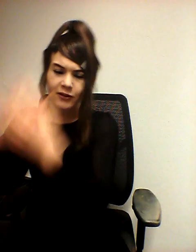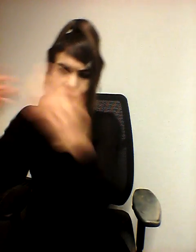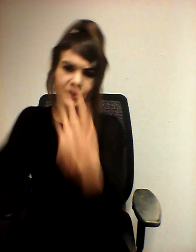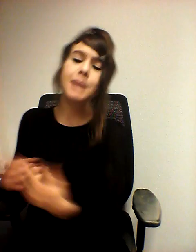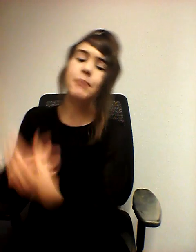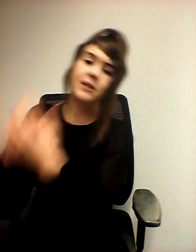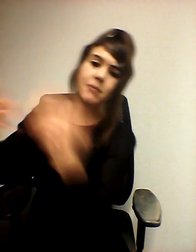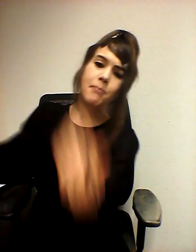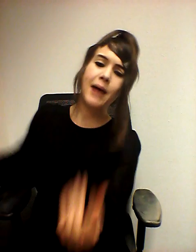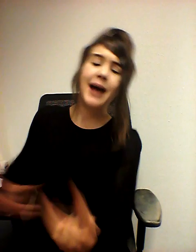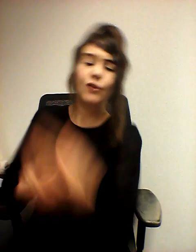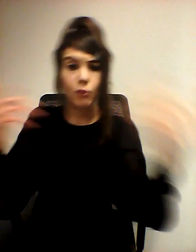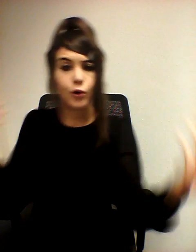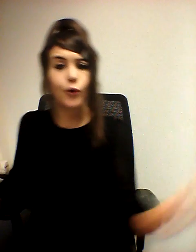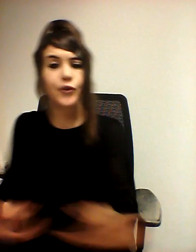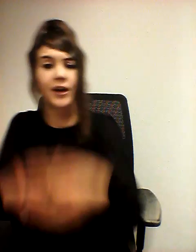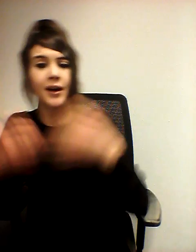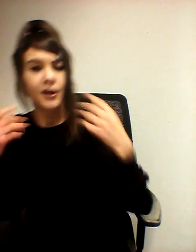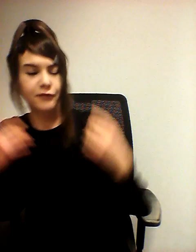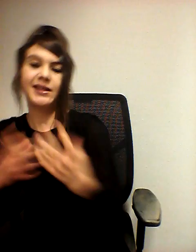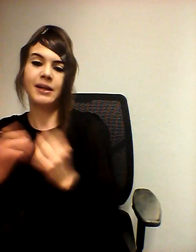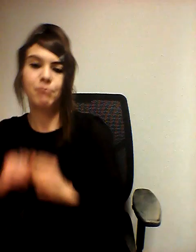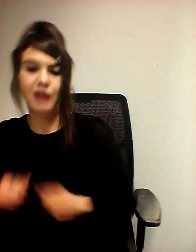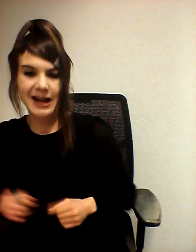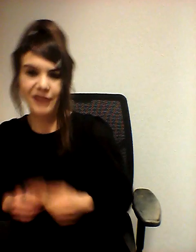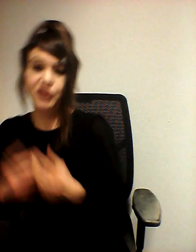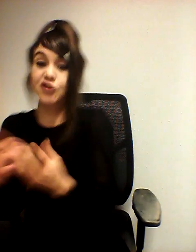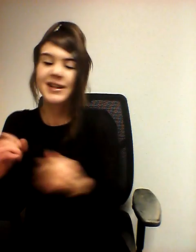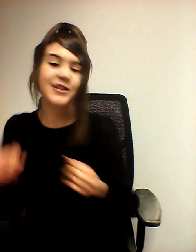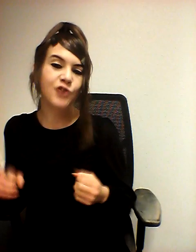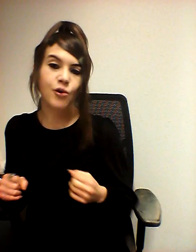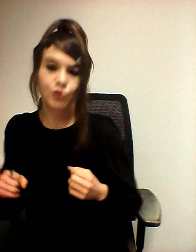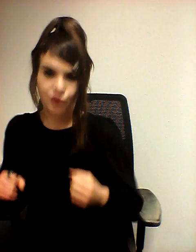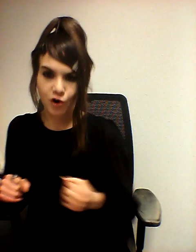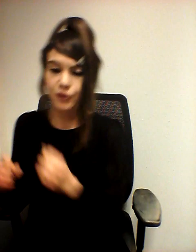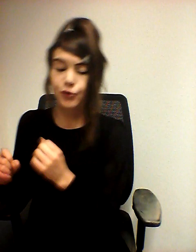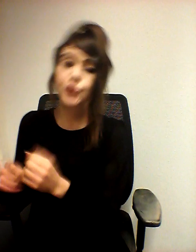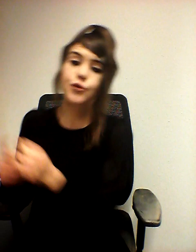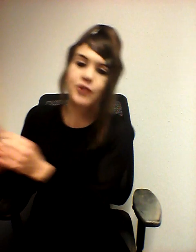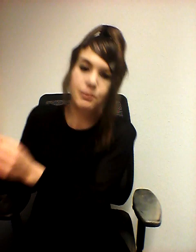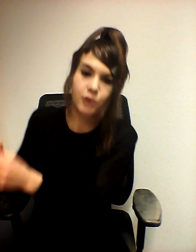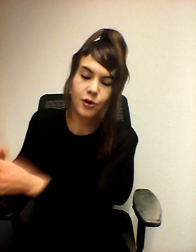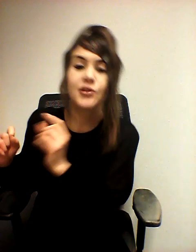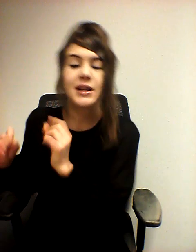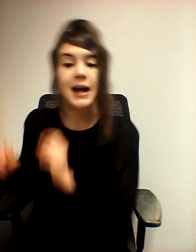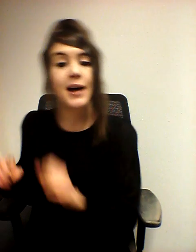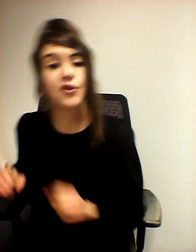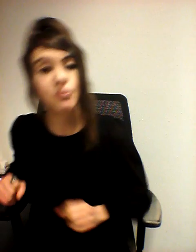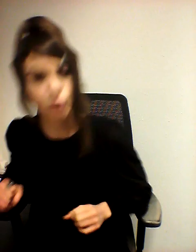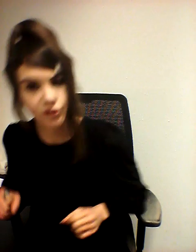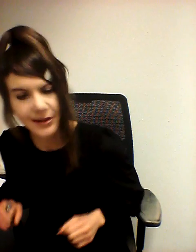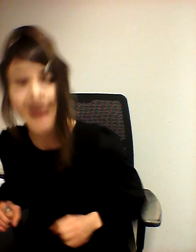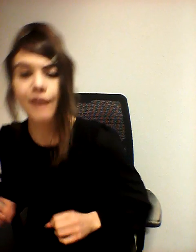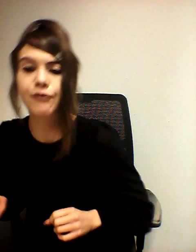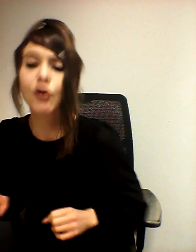met een lipidemembraan omhulde verteerblaasjes, lysosomen. Dus die proteasen moeten na